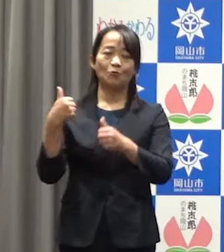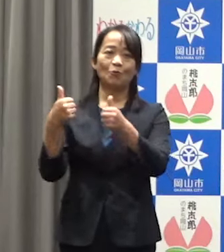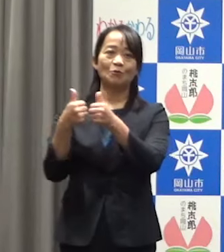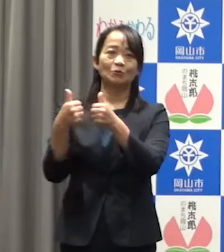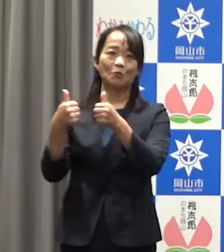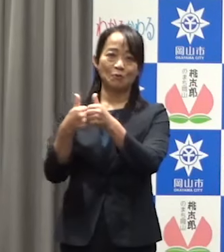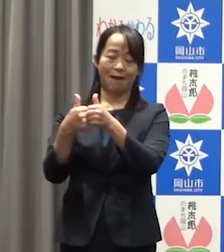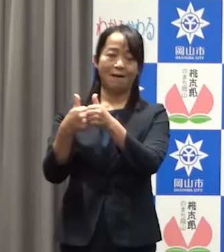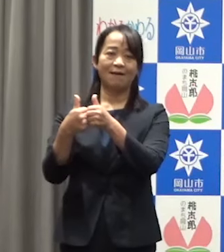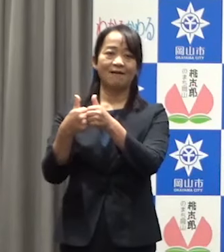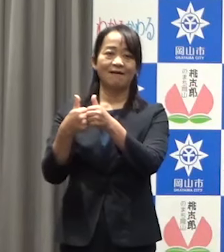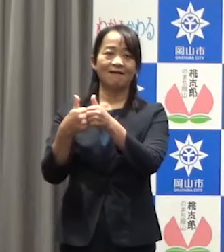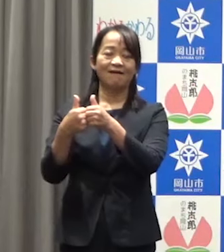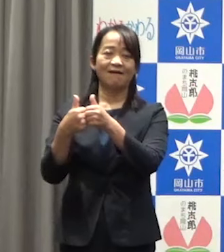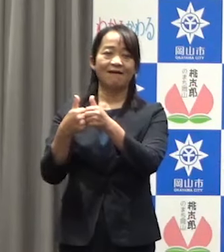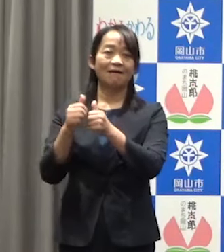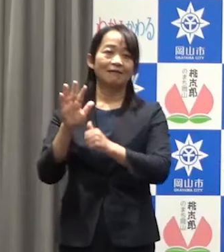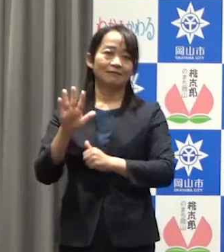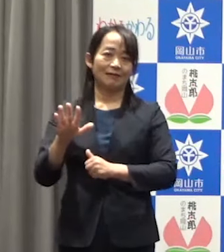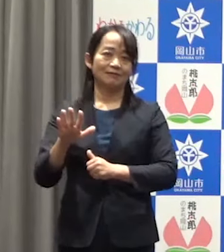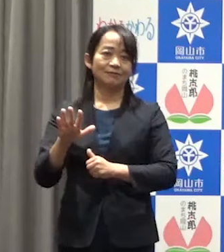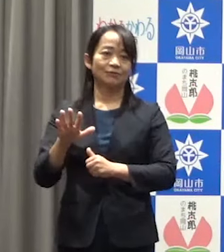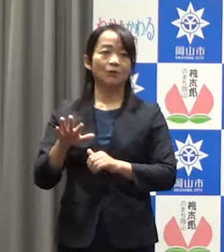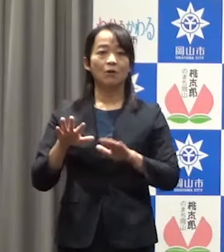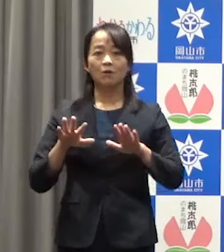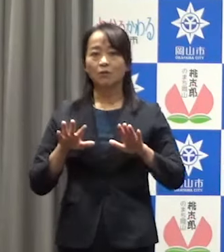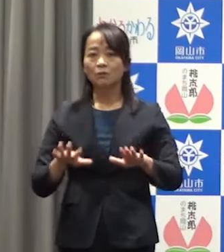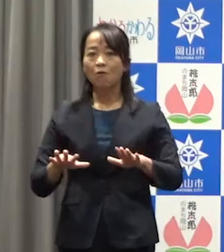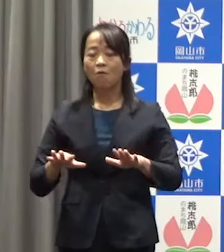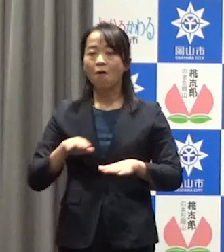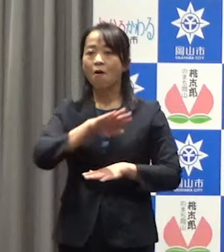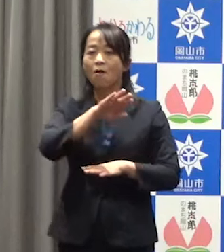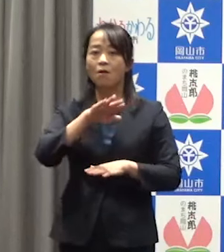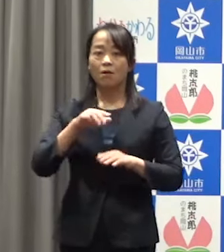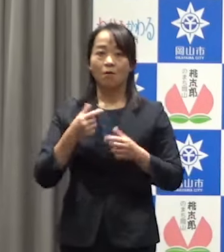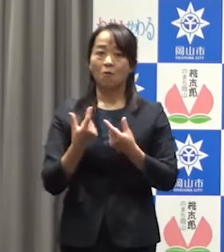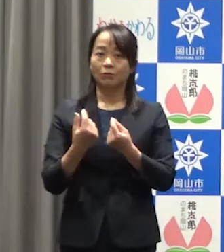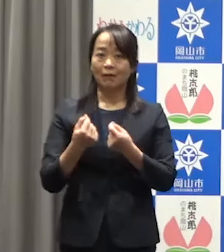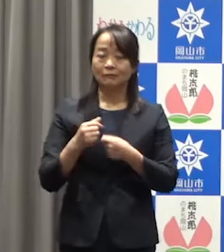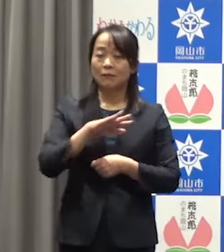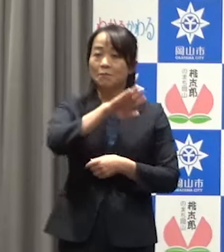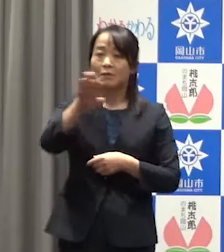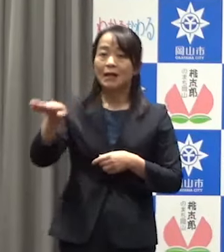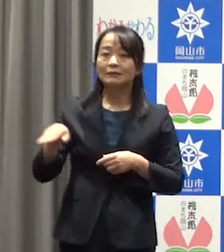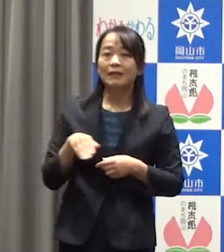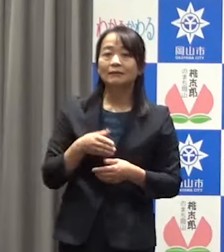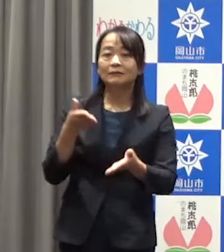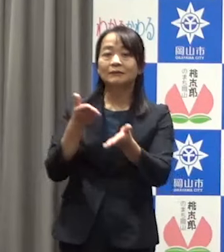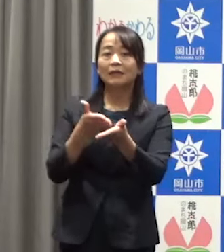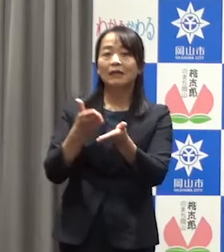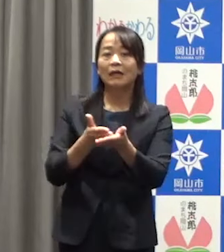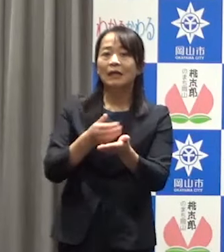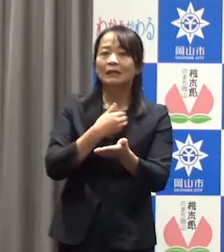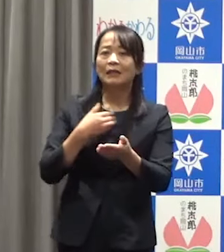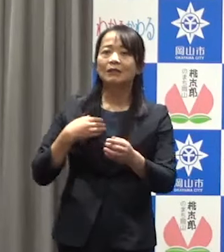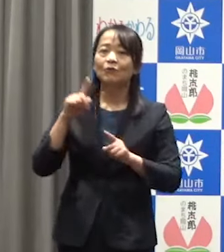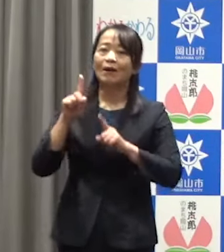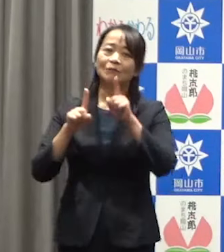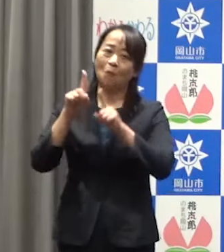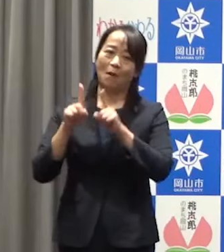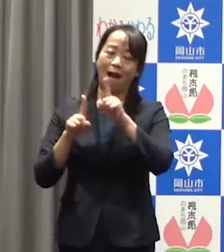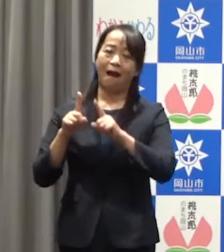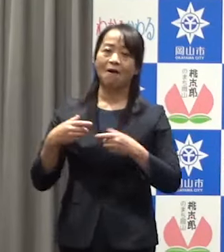ようにメディアさんにね、どこまでお話ができるかっていうのはちょっと難しいとは思いますけれども